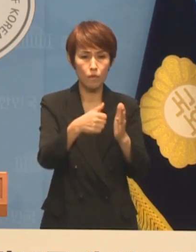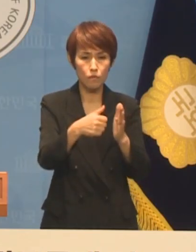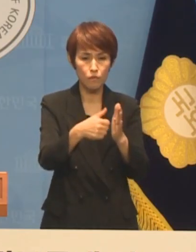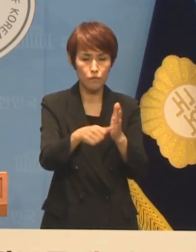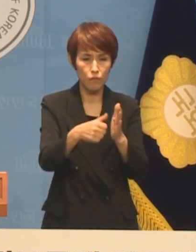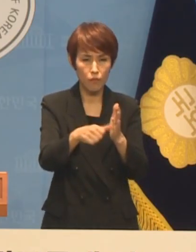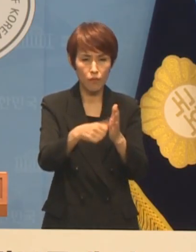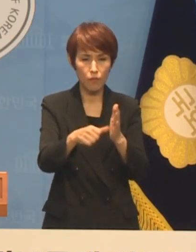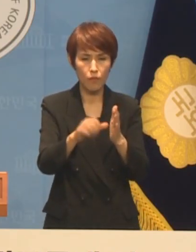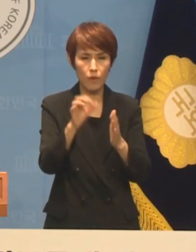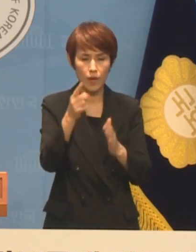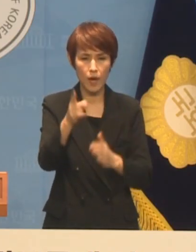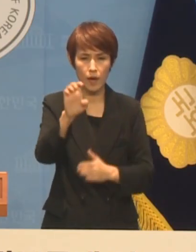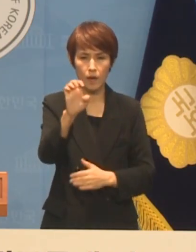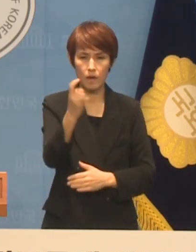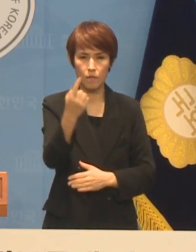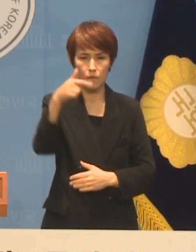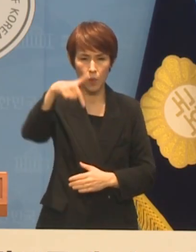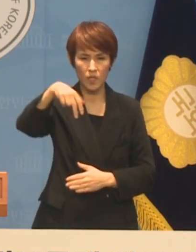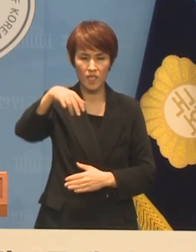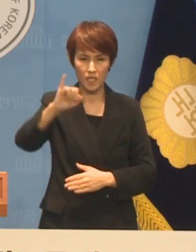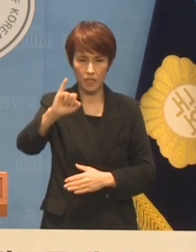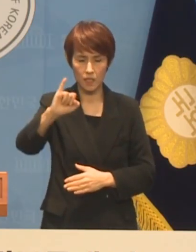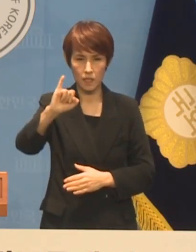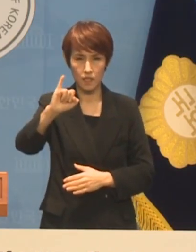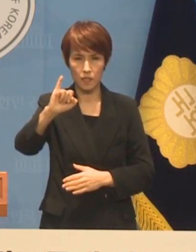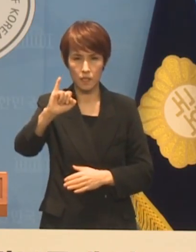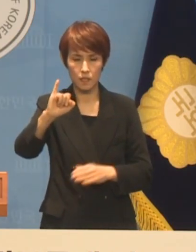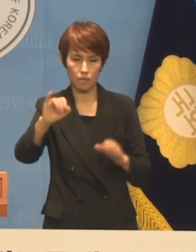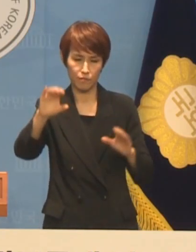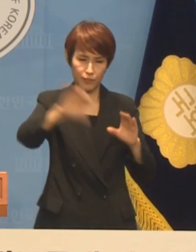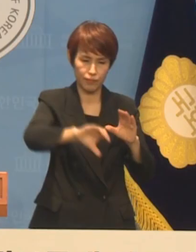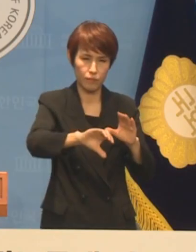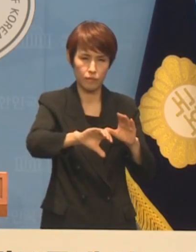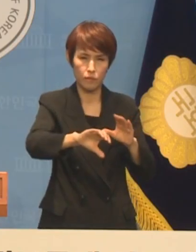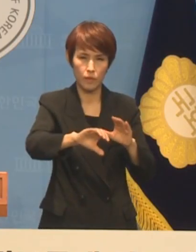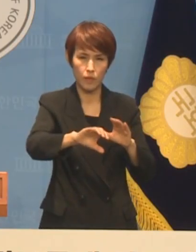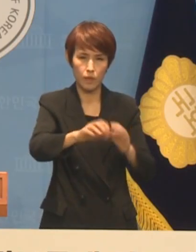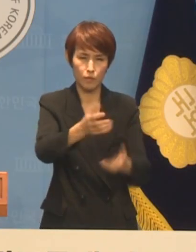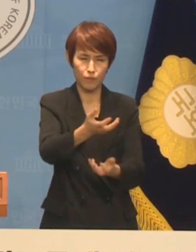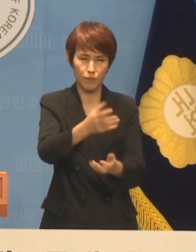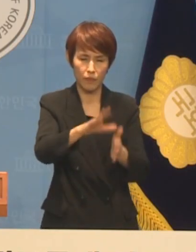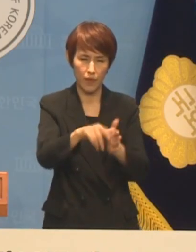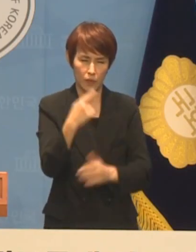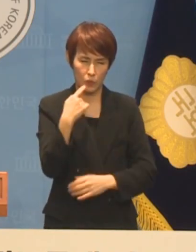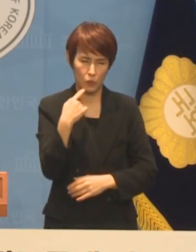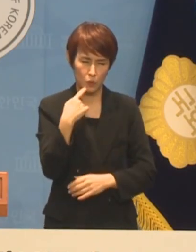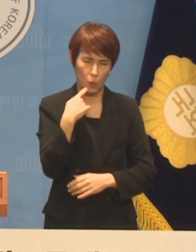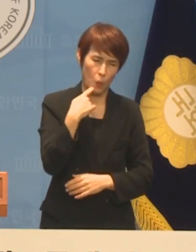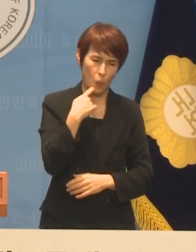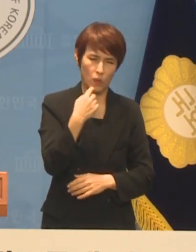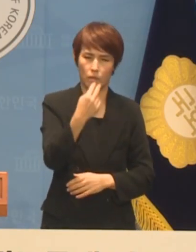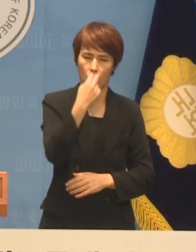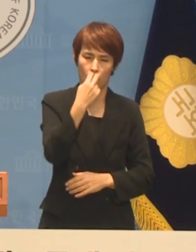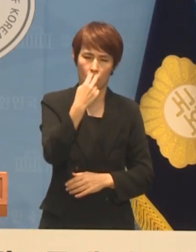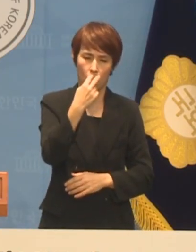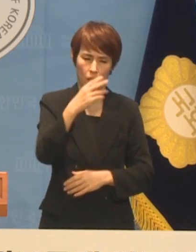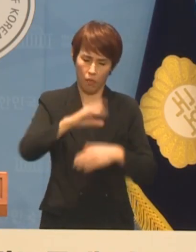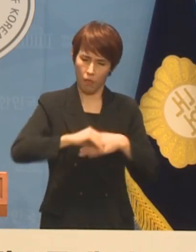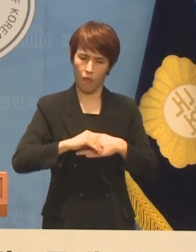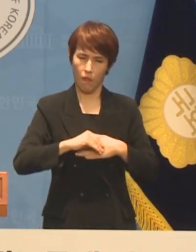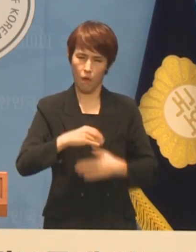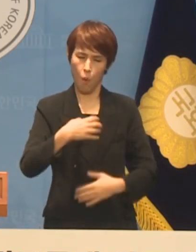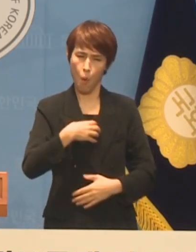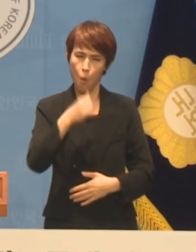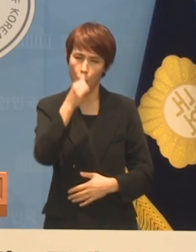사용한 에폭시를 기계에 넣고 고온 소독할 때 지독했던 냄새는 우리 인체에 얼마나 해로운지,